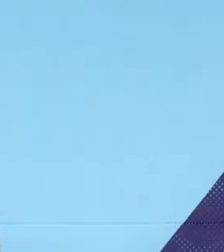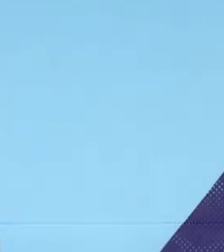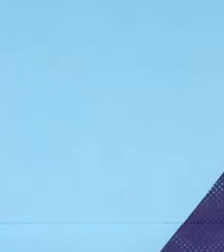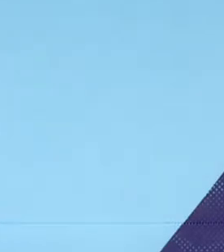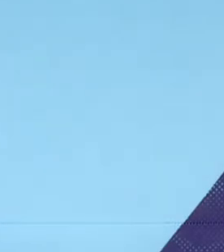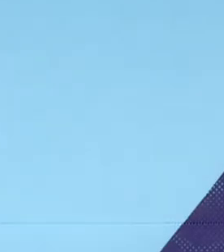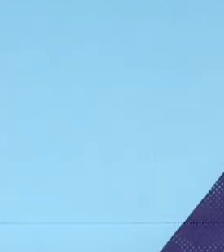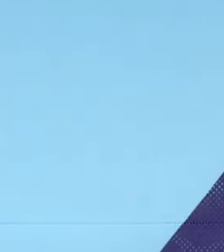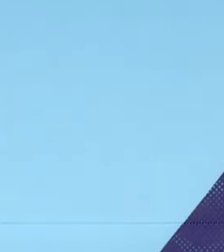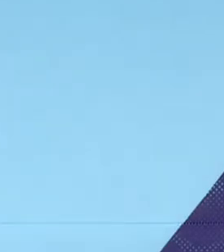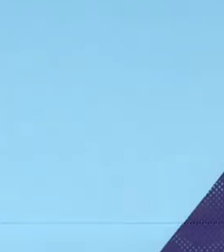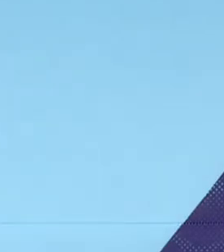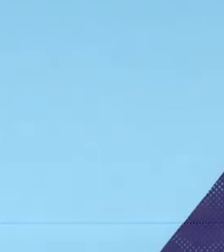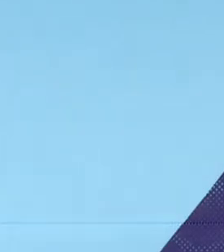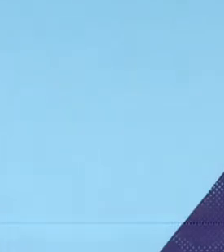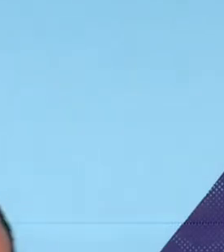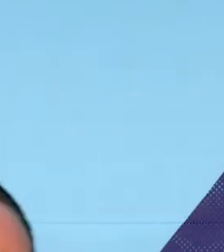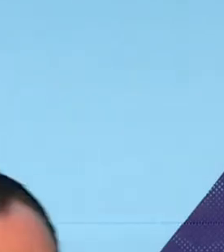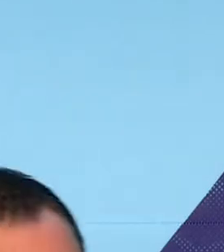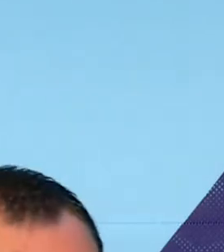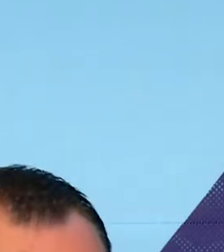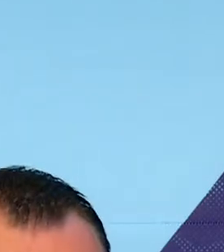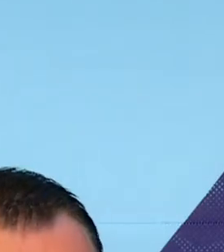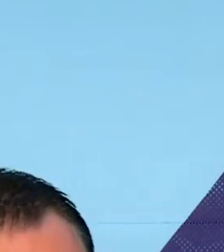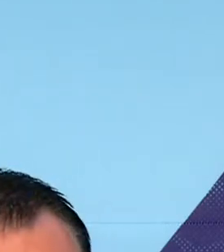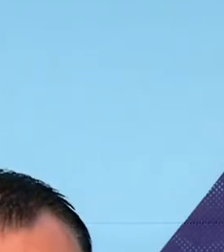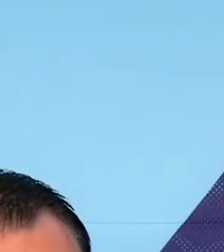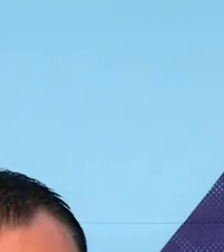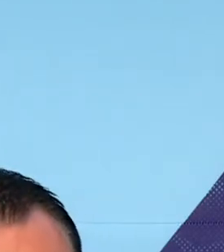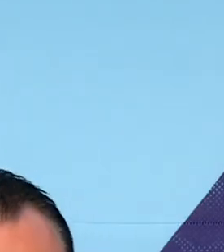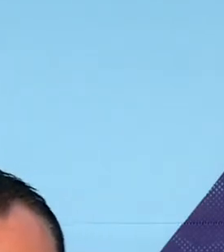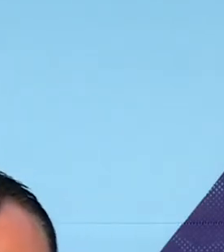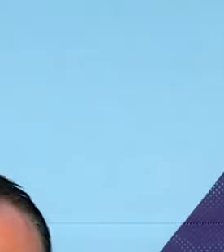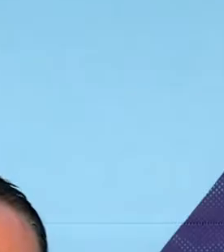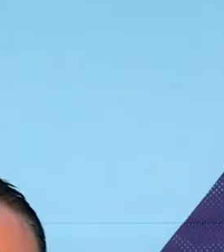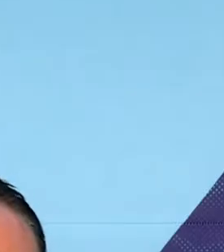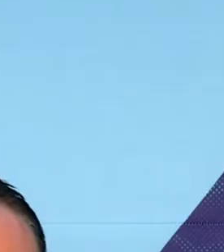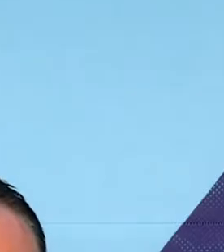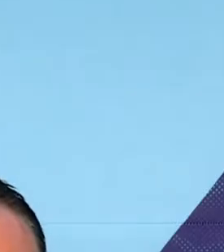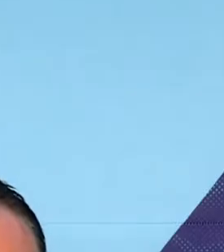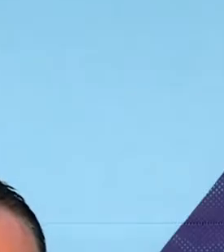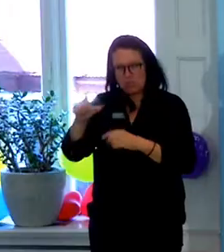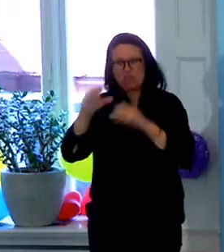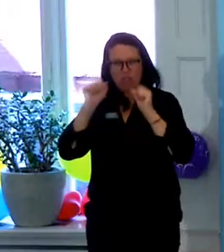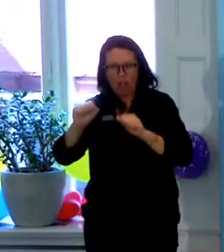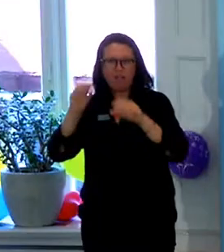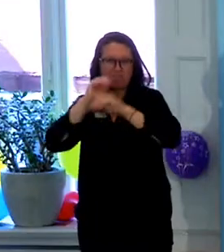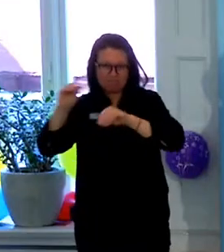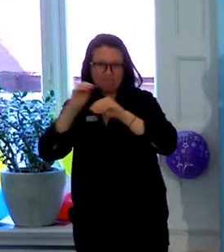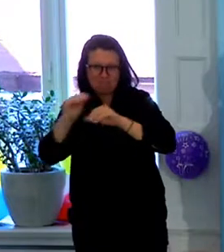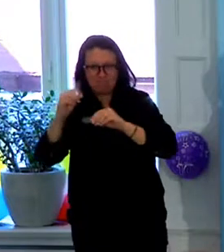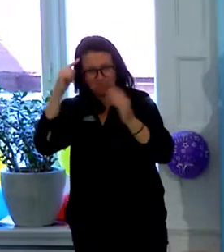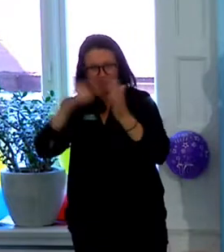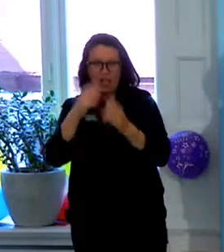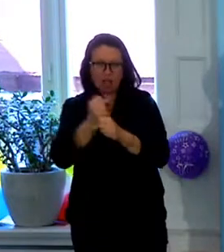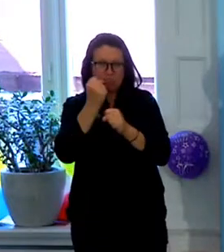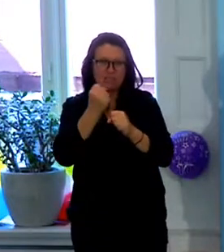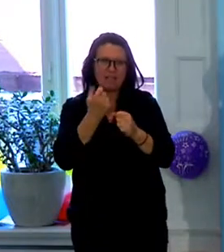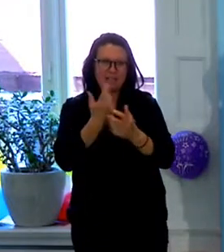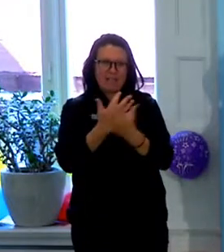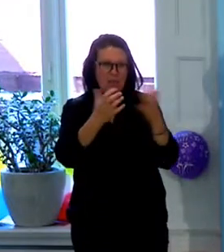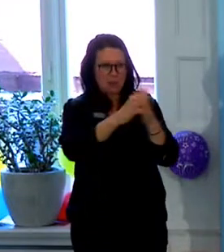sig säga. Jag tror vi har haft fulla grupper hela tiden. Vi håller nämligen på att utbilda fler utbildare för att kunna klara av fler